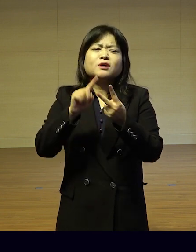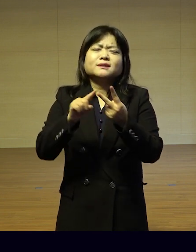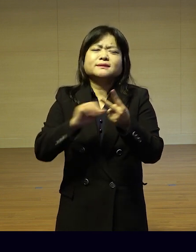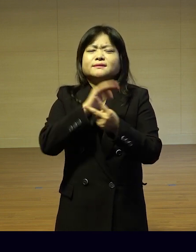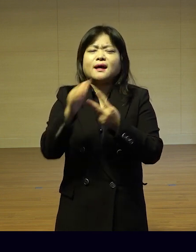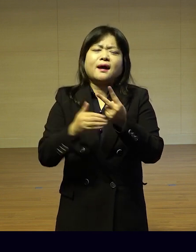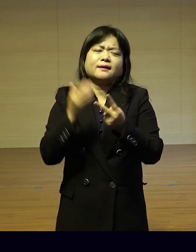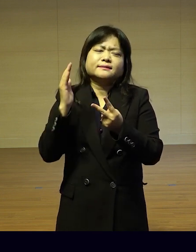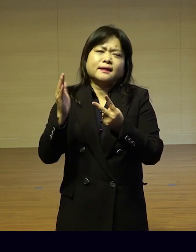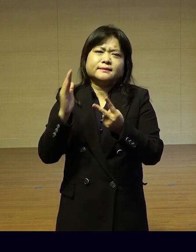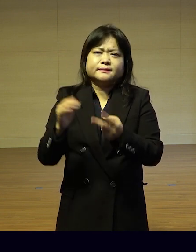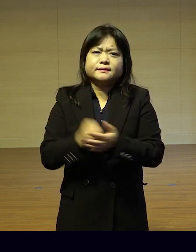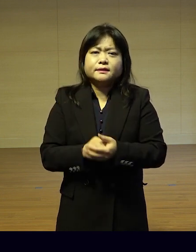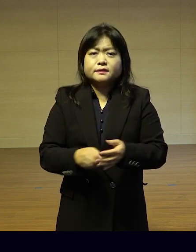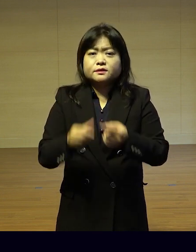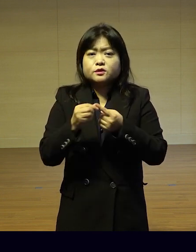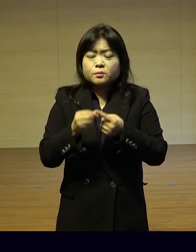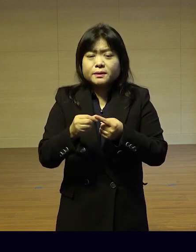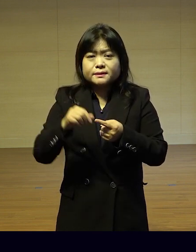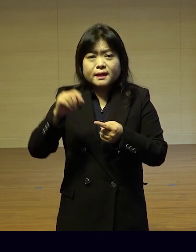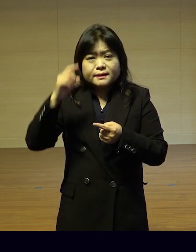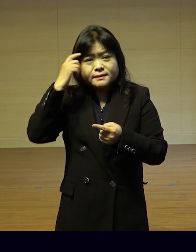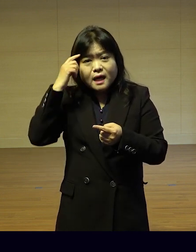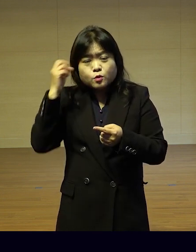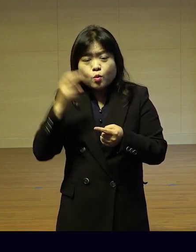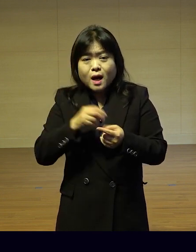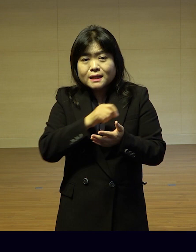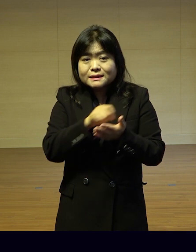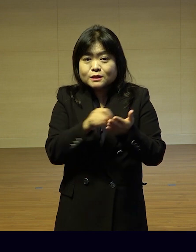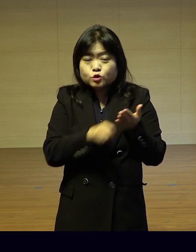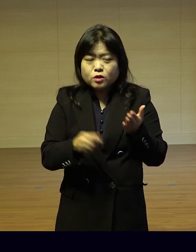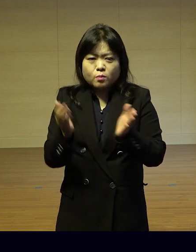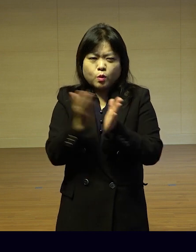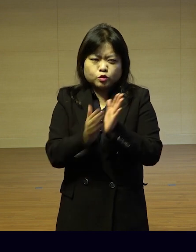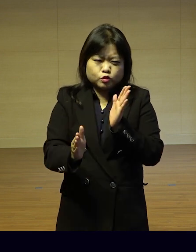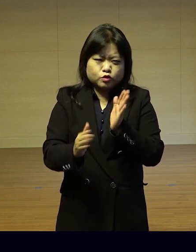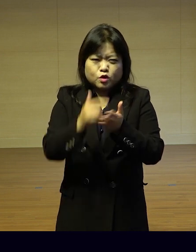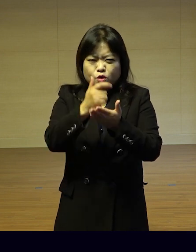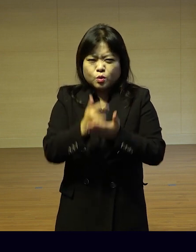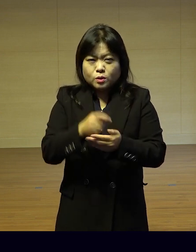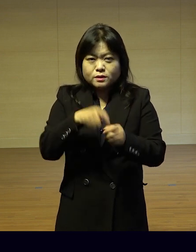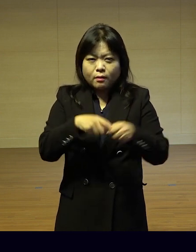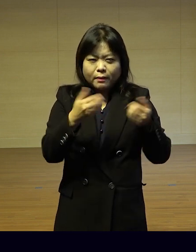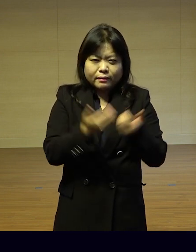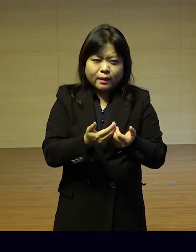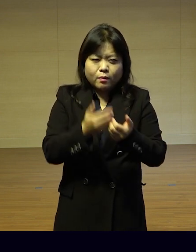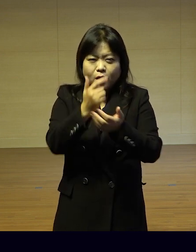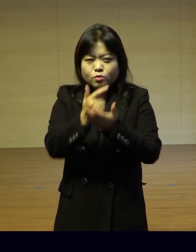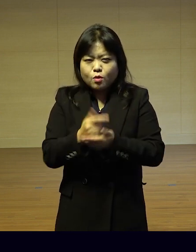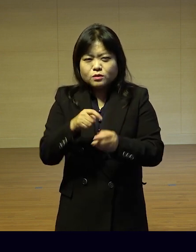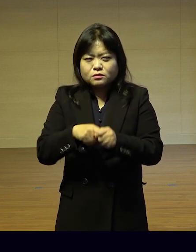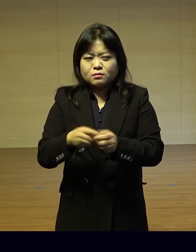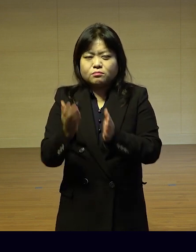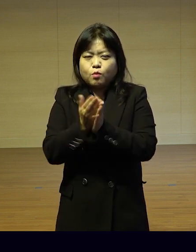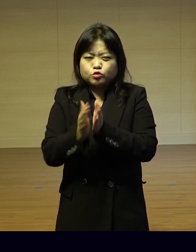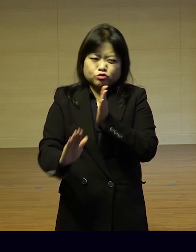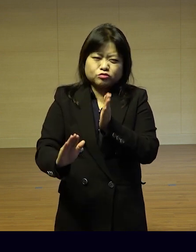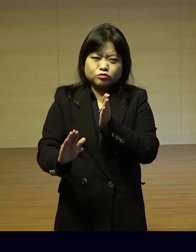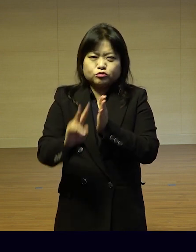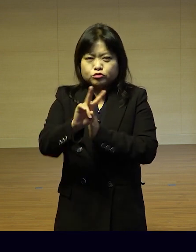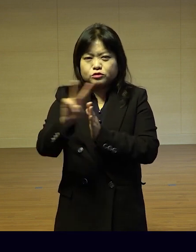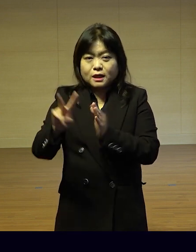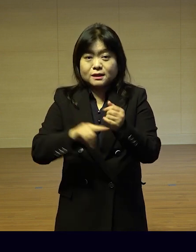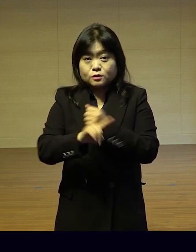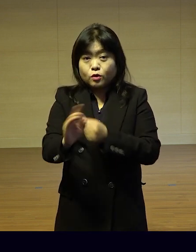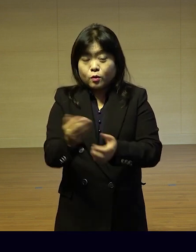이야기를 합니다. 첫 번째 사유 내지 진술에서의 모순, 그러니까 논리적 반대와 논리적 모순 둘 다를 가리키고요.